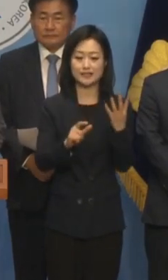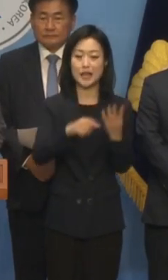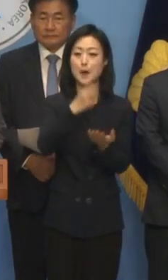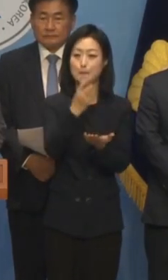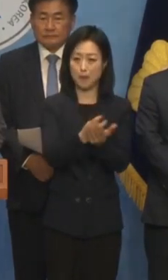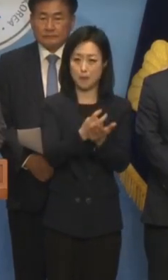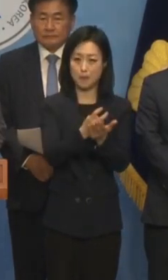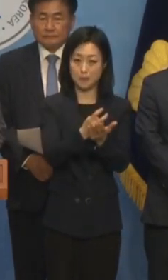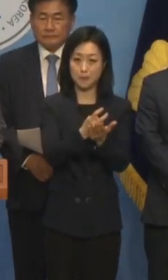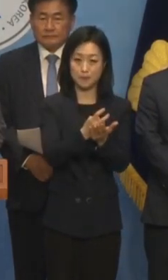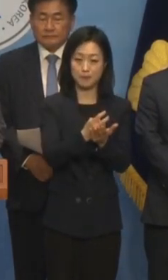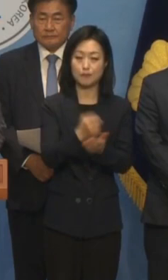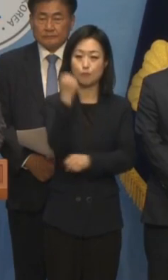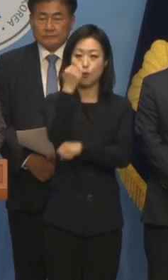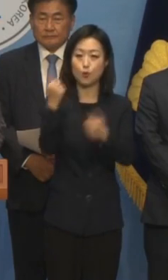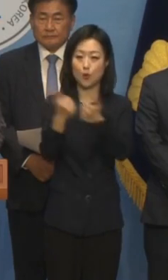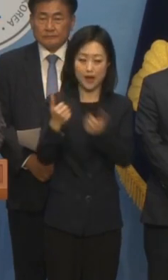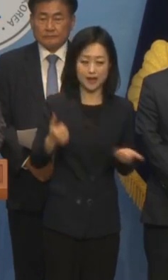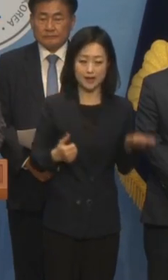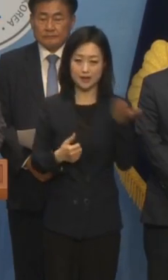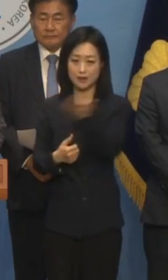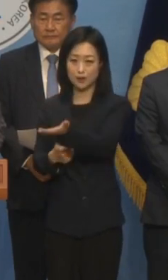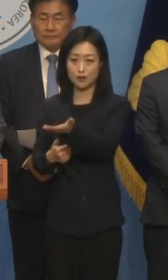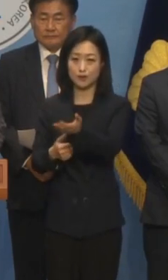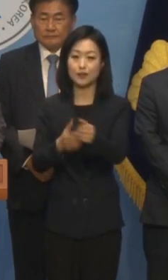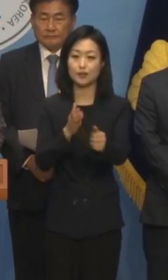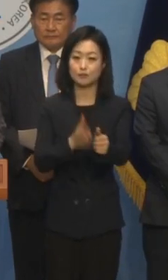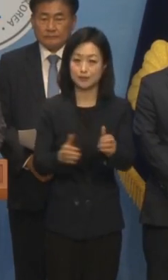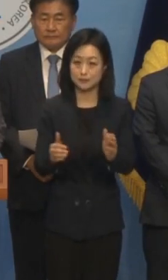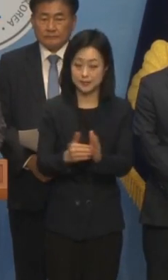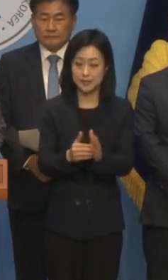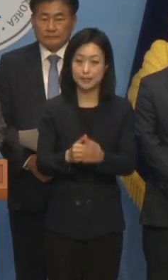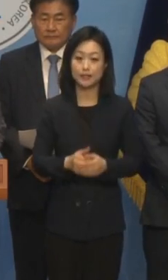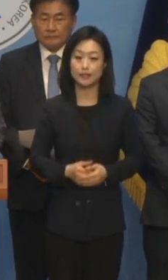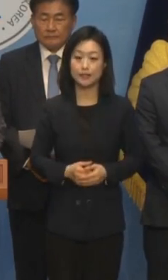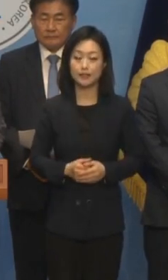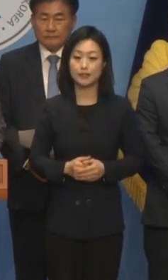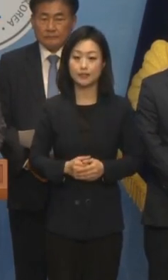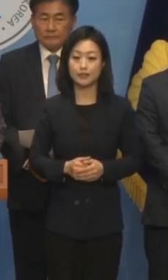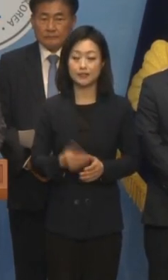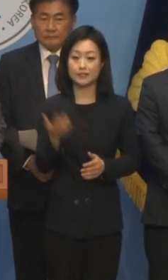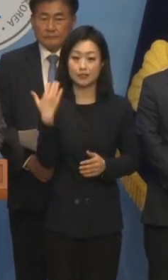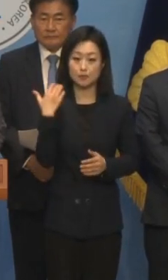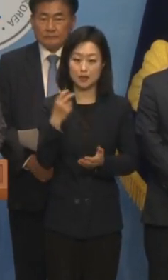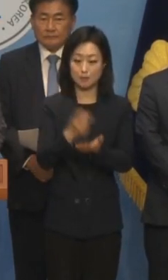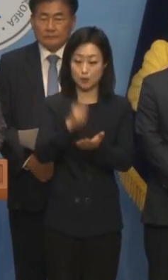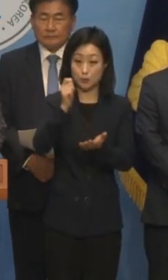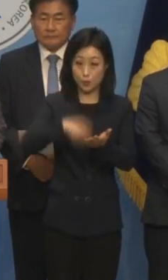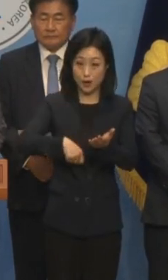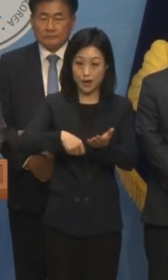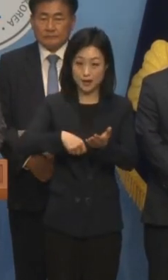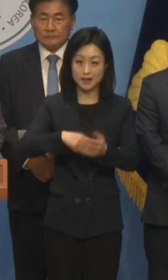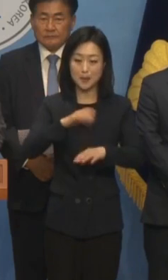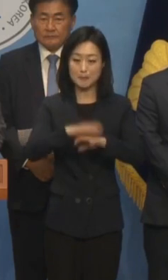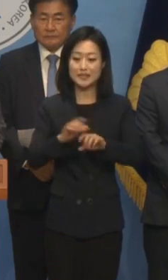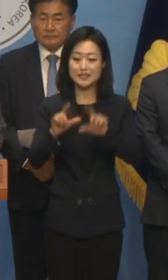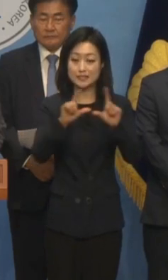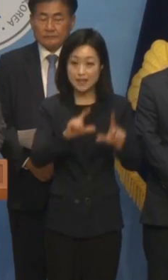단독으로 의결했습니다. 지난 2월 1일 국회 농해수위를 통과한